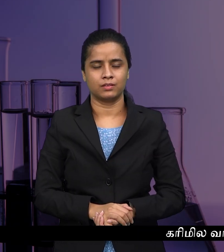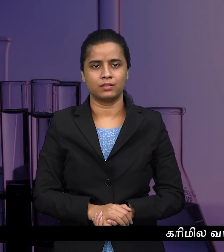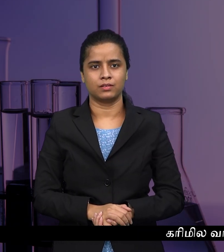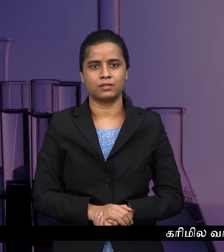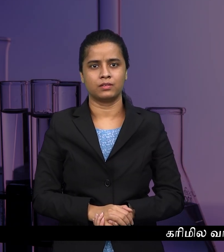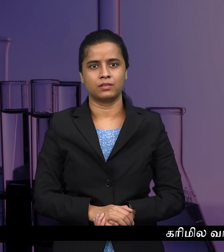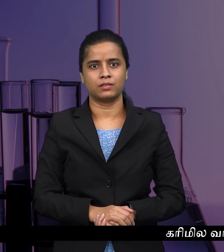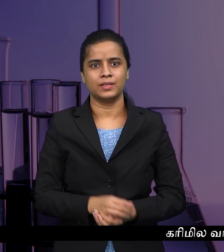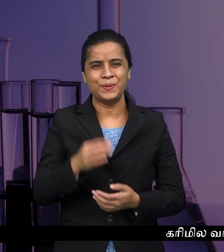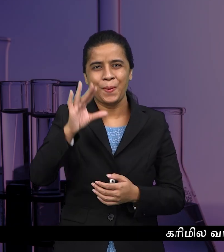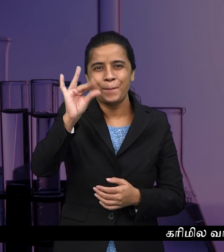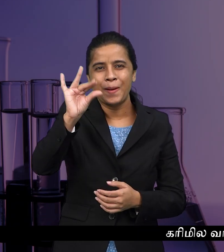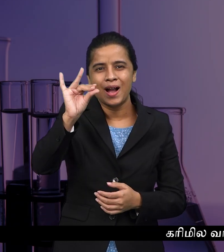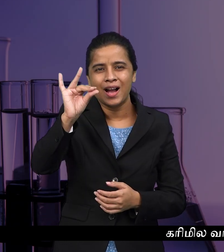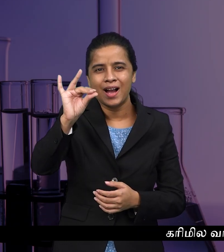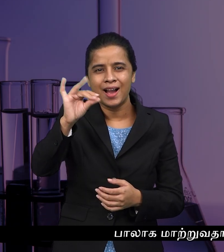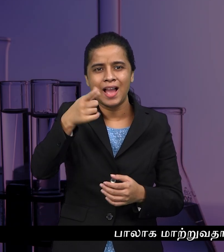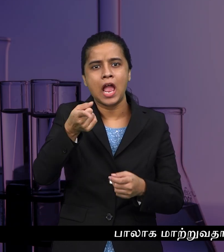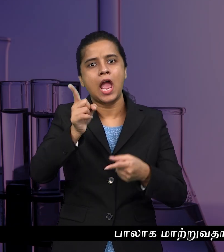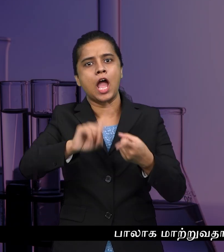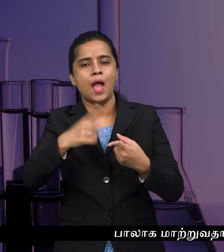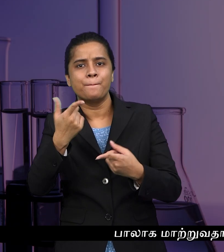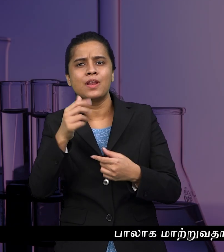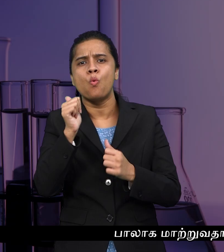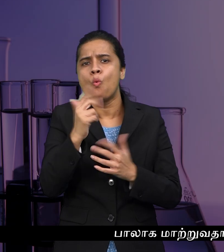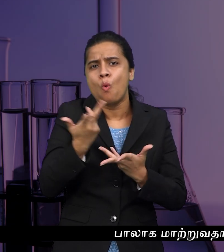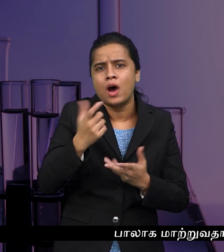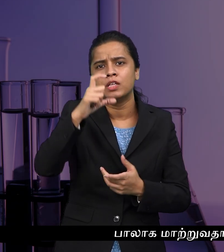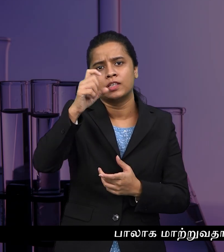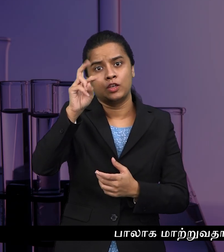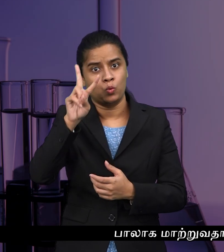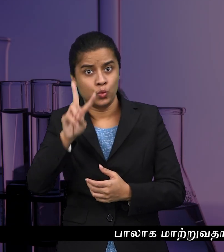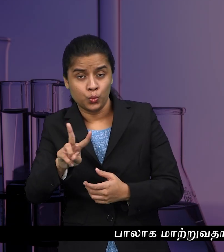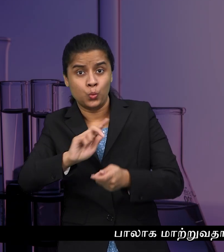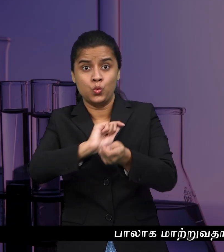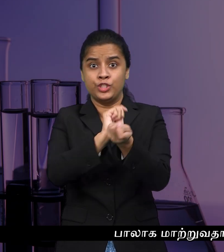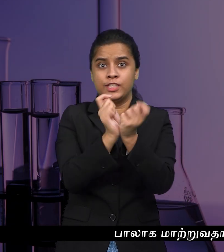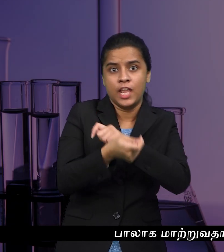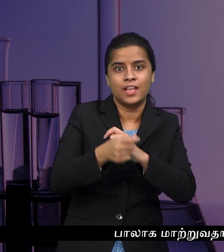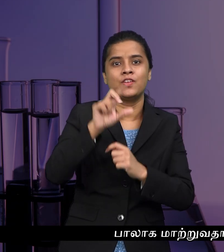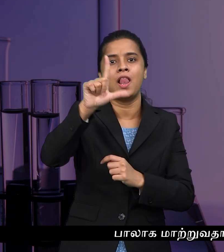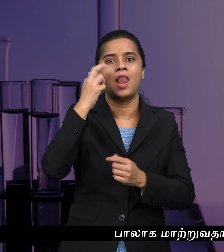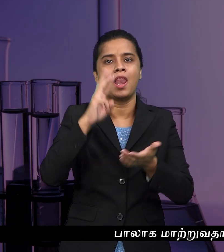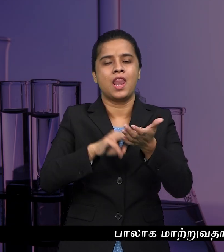கரிமில வாயு சுண்ணாம்பு நீரை பாலாக மாற்றுவதால் ஒரு வீழ்படிவு உருவாகிறது.